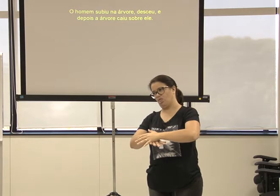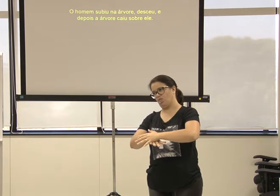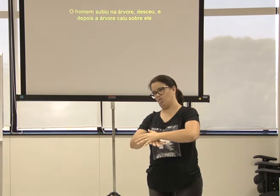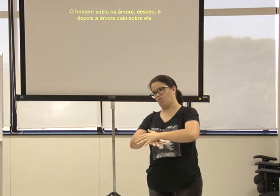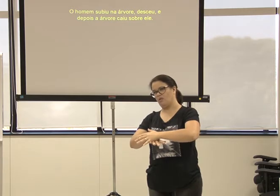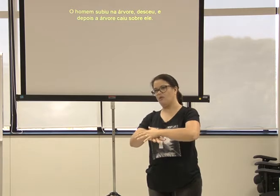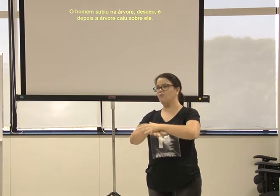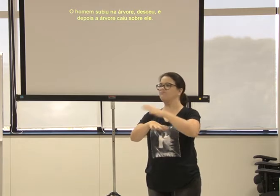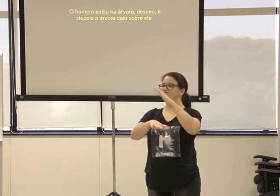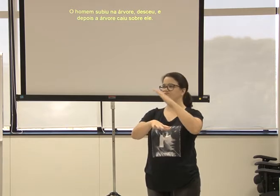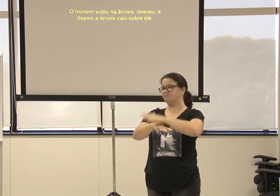Ou